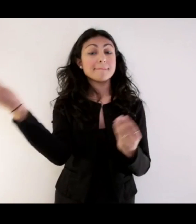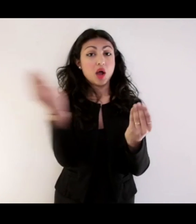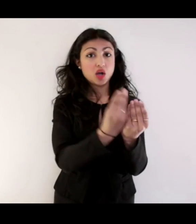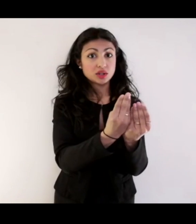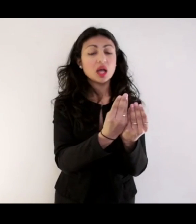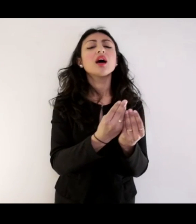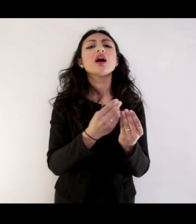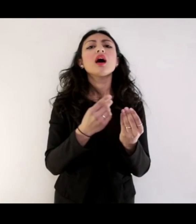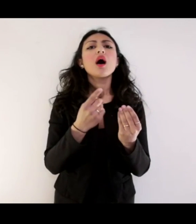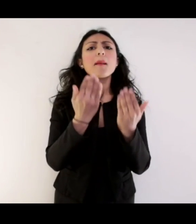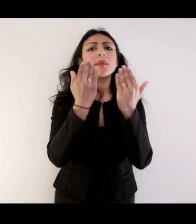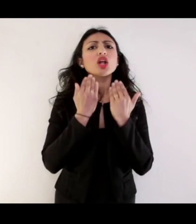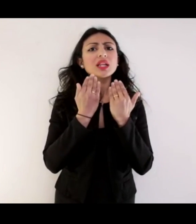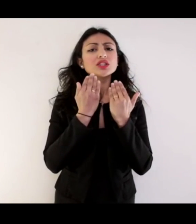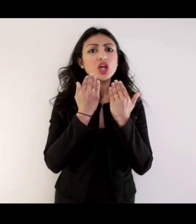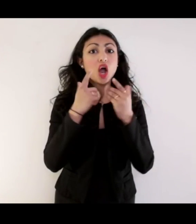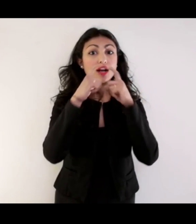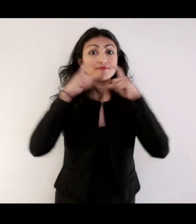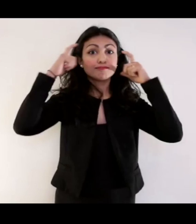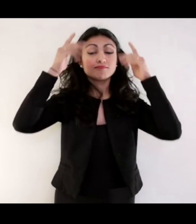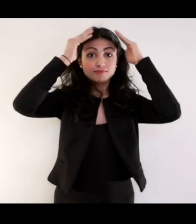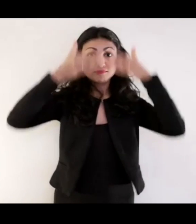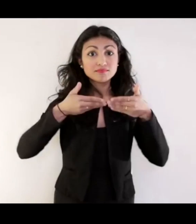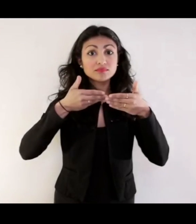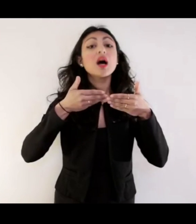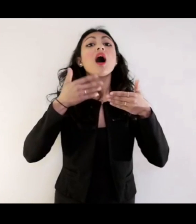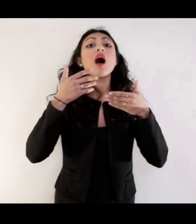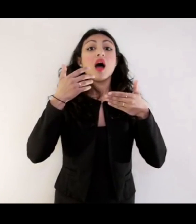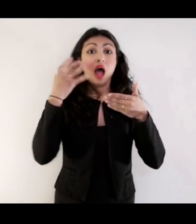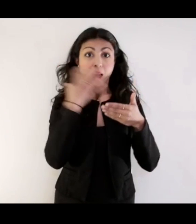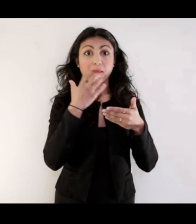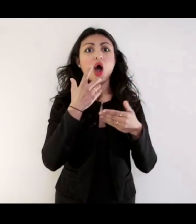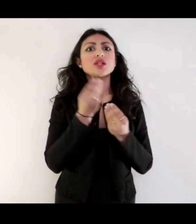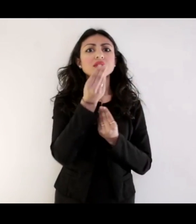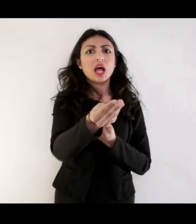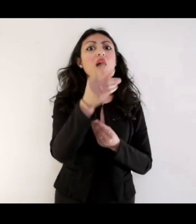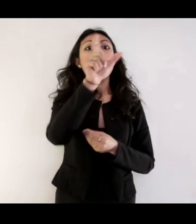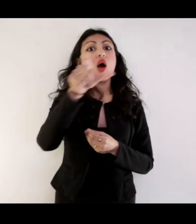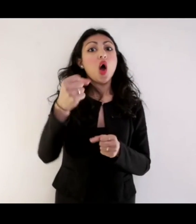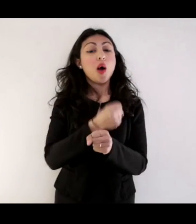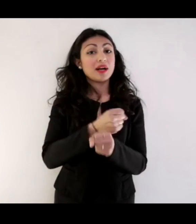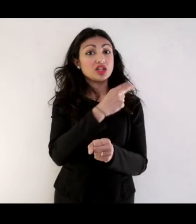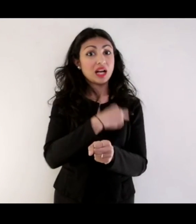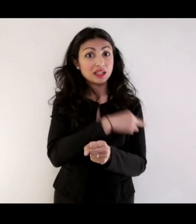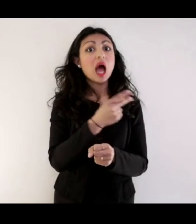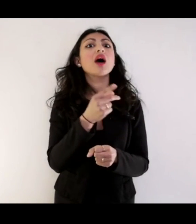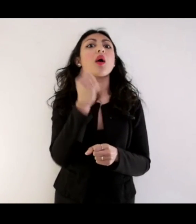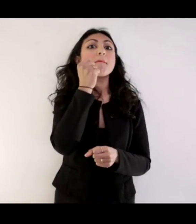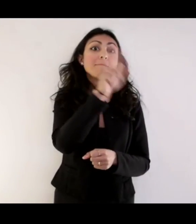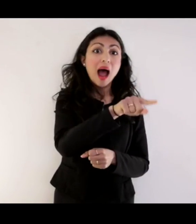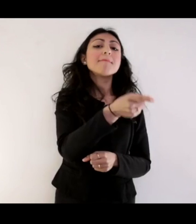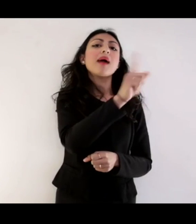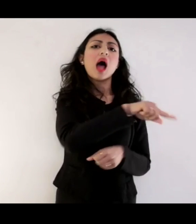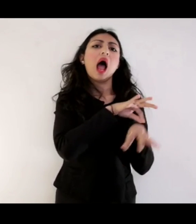la mamma e per l'accompagnatore, quindi l'ospedale ha previsto da tempo questi percorsi in modo tale da far sì